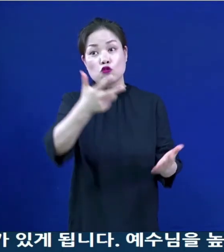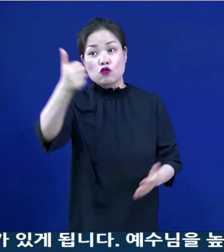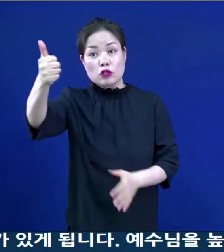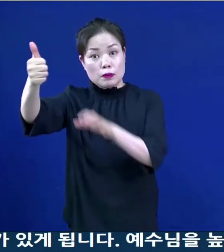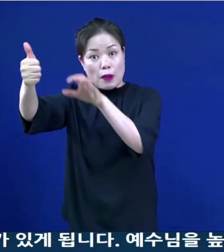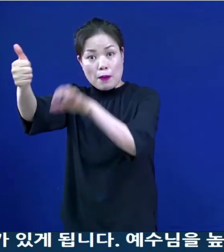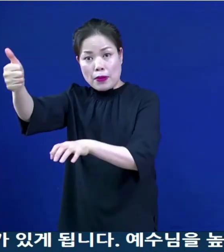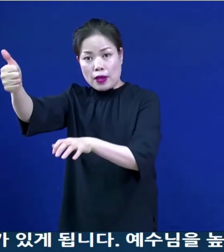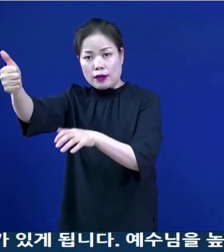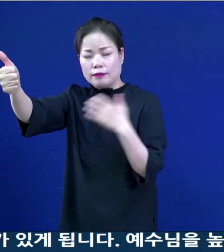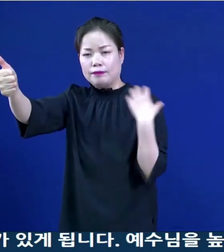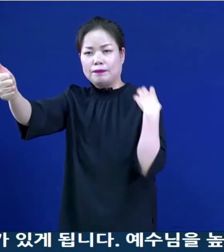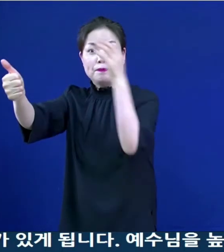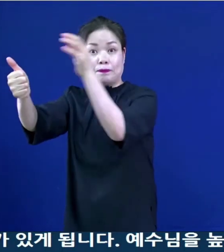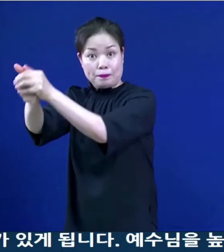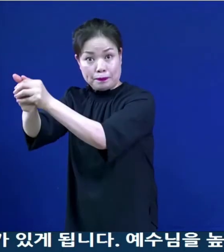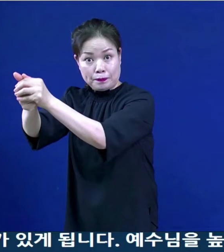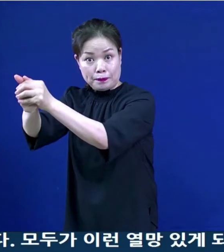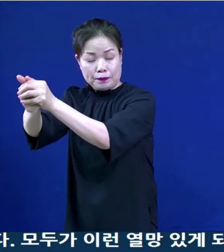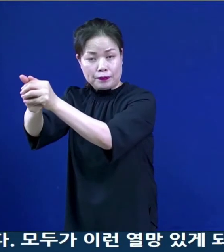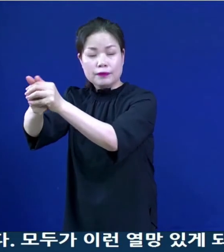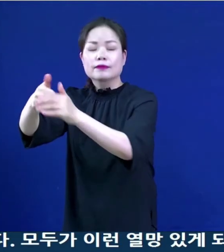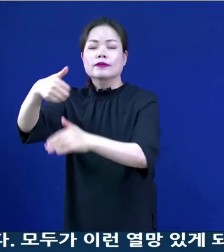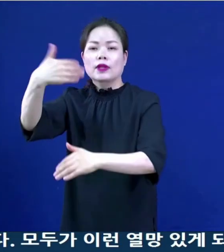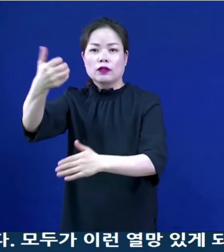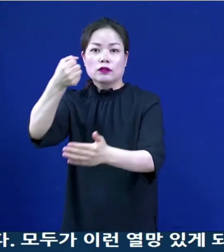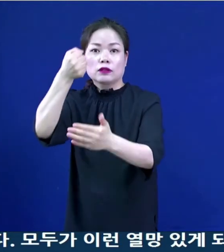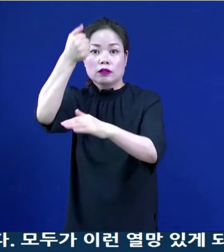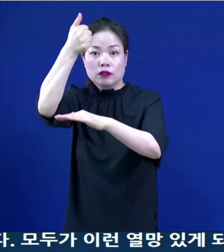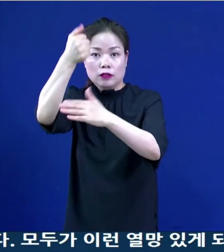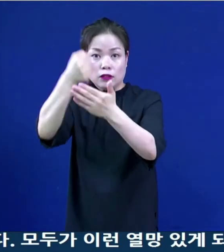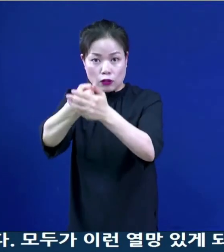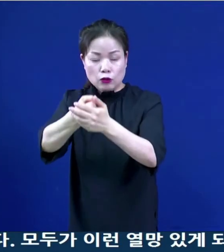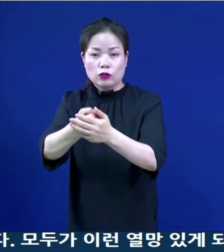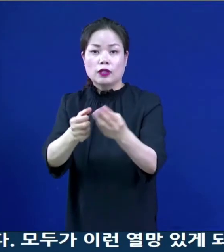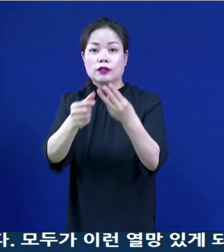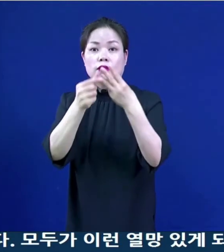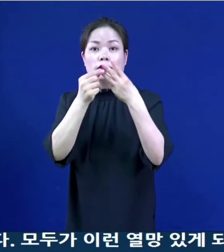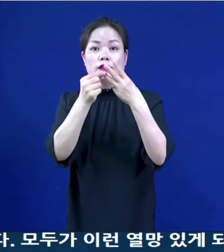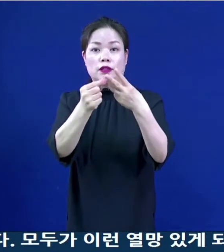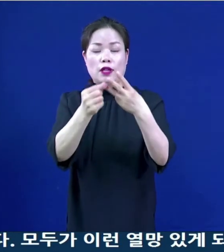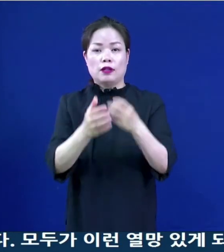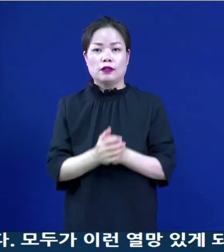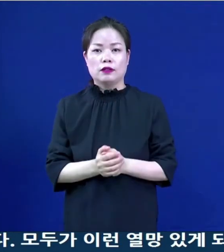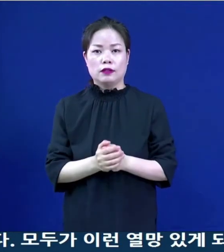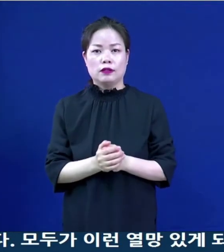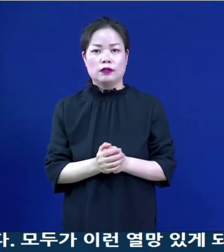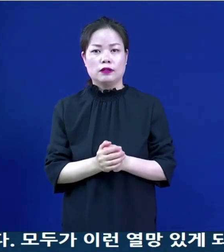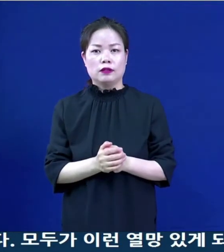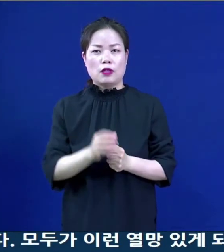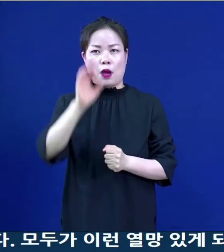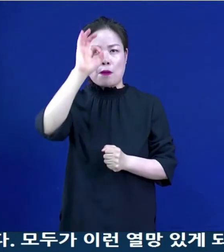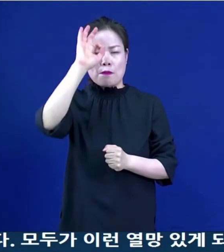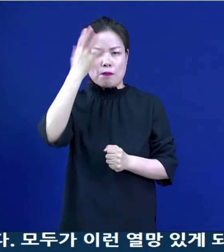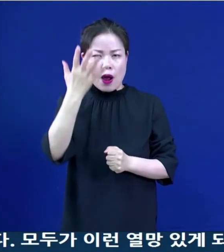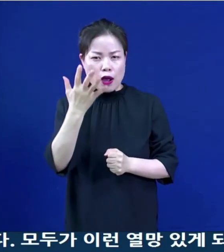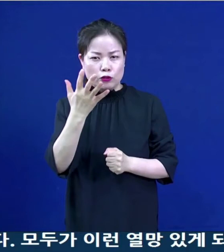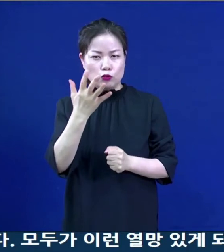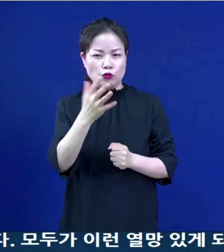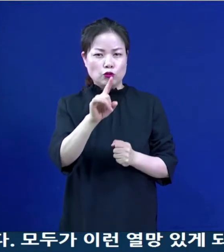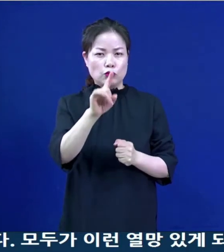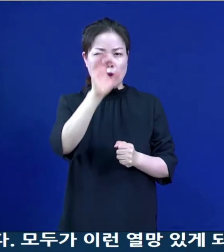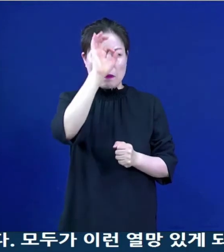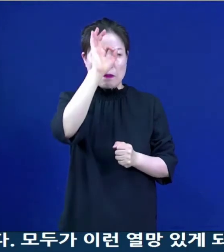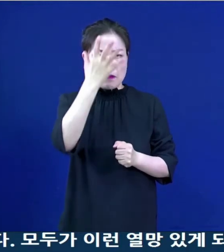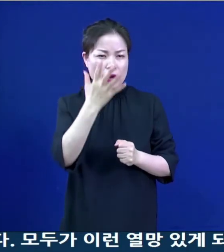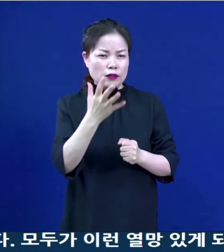앞에 내려놓고, 그 다음 결정적으로 마지막 세 번째 뭐였냐면, 마술책들을 불살랐습니다. 이